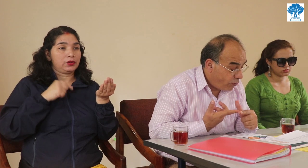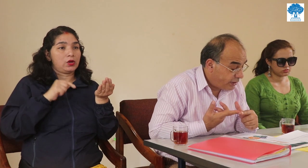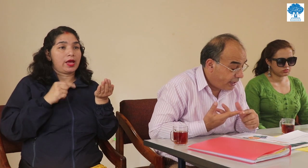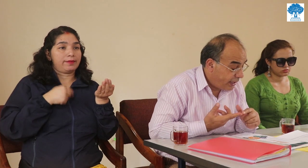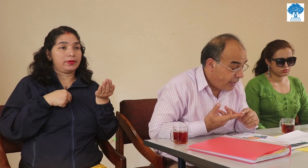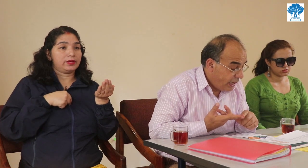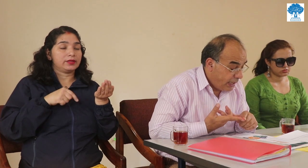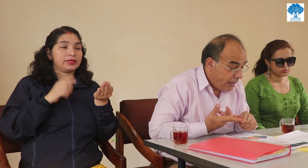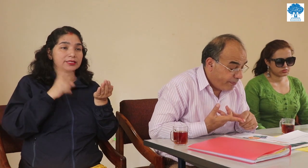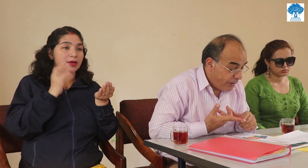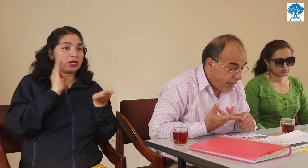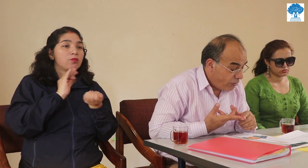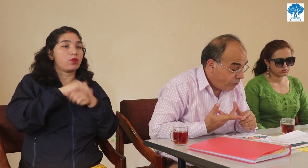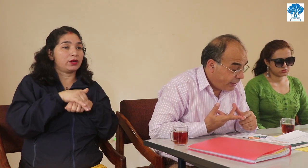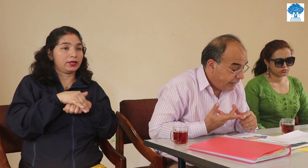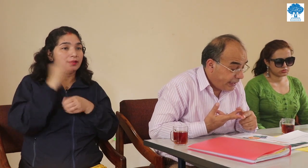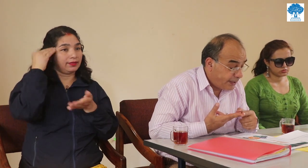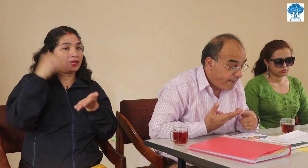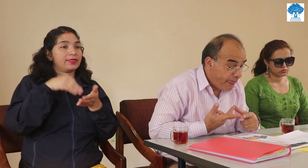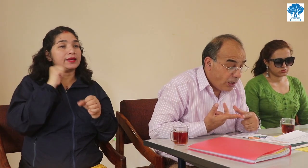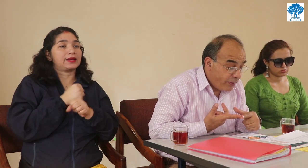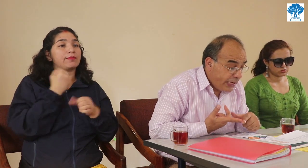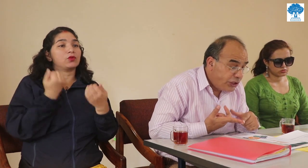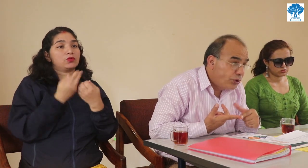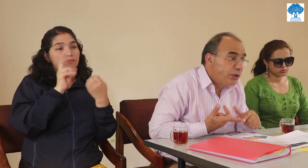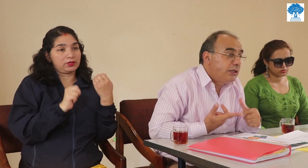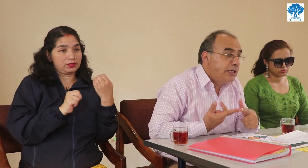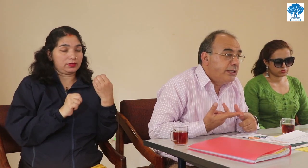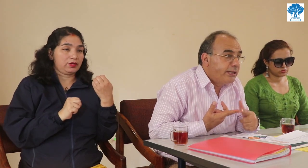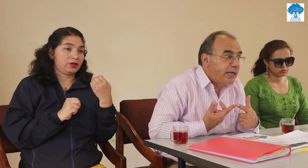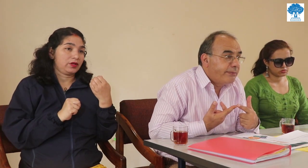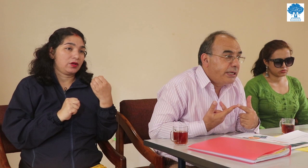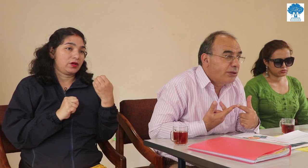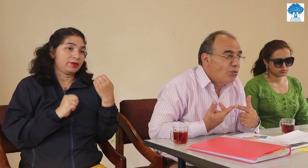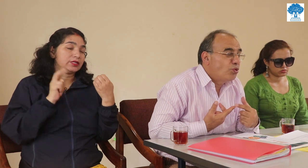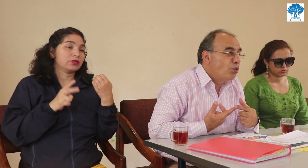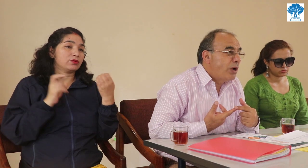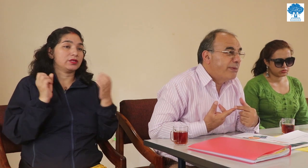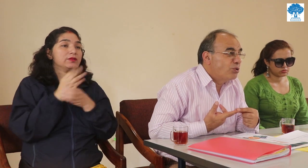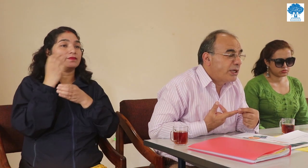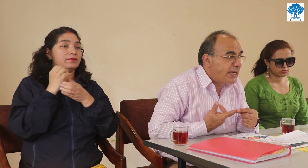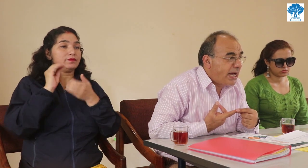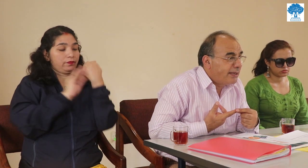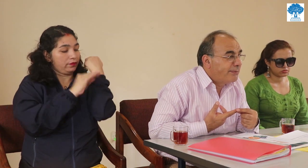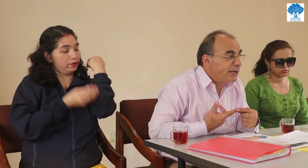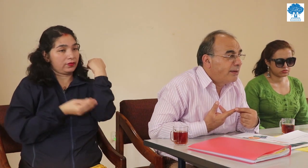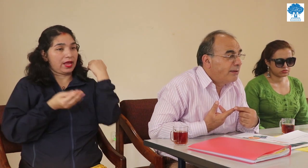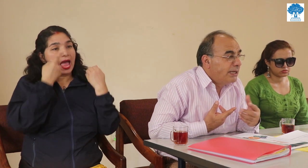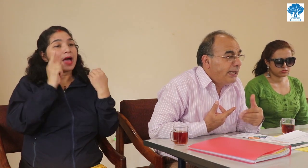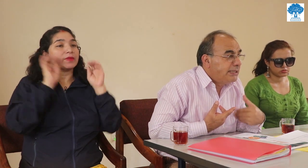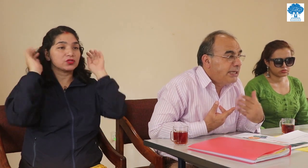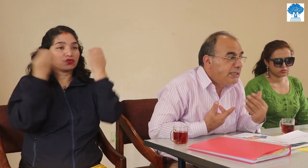बढी फोकस गरेर काम गर्नुपर्ने देखिन्छ. अब इन्स्टिट्युसनल डेलिभरीमा हामीले यत्रो ठुलो आमा सुरक्षा कार्यक्रम